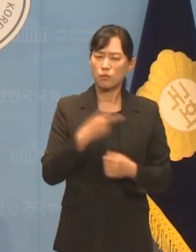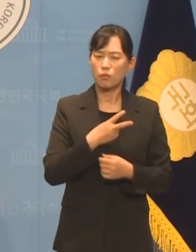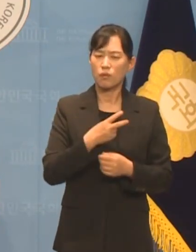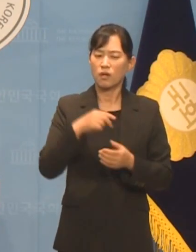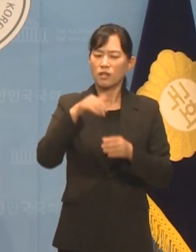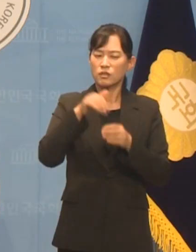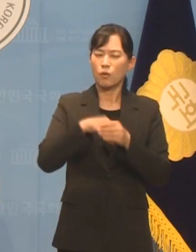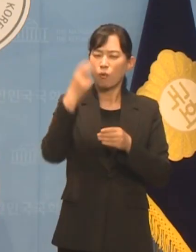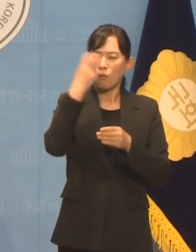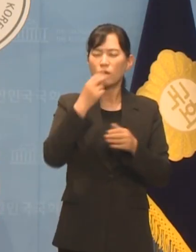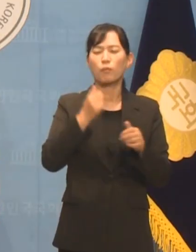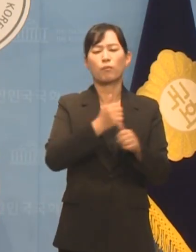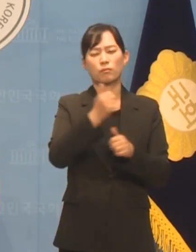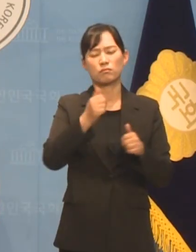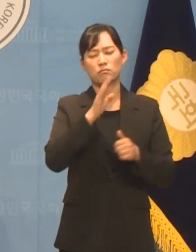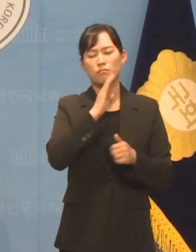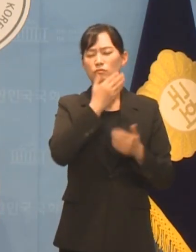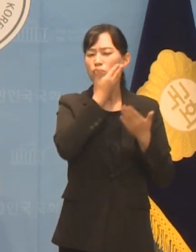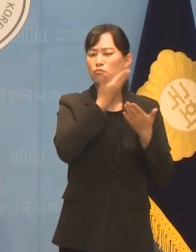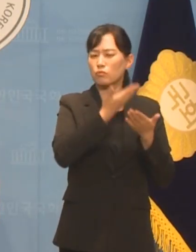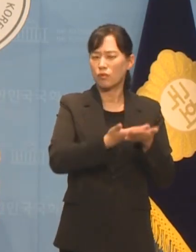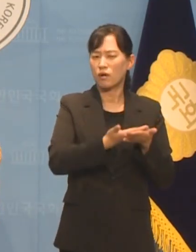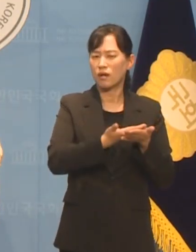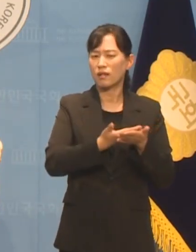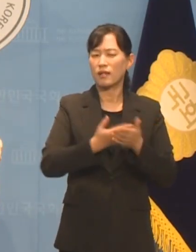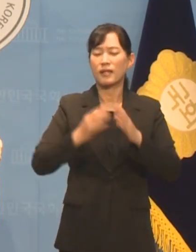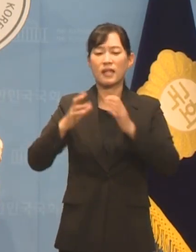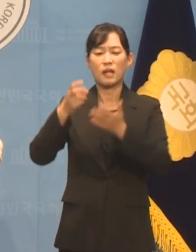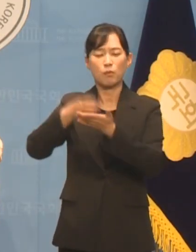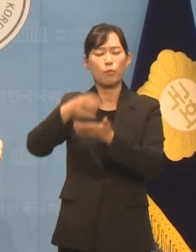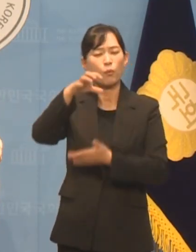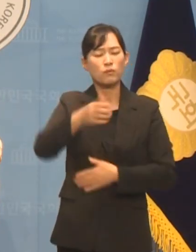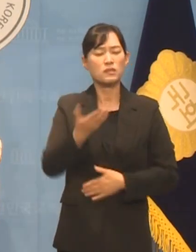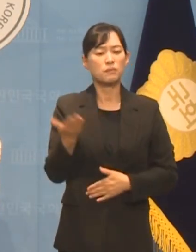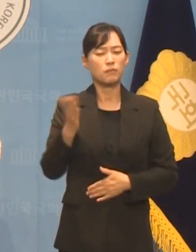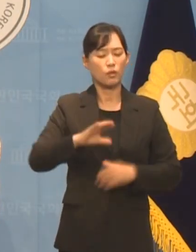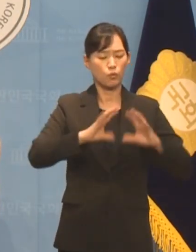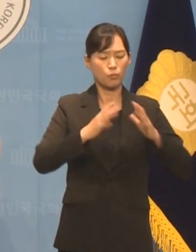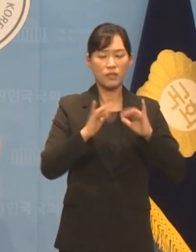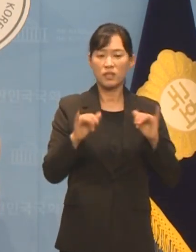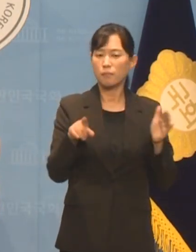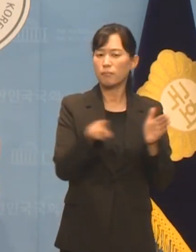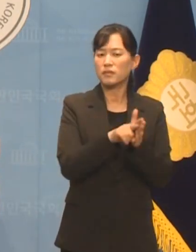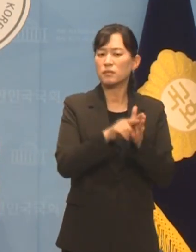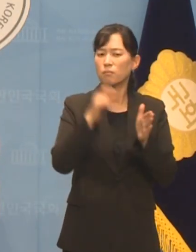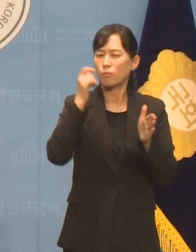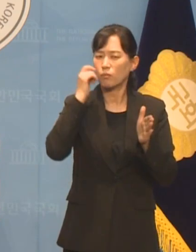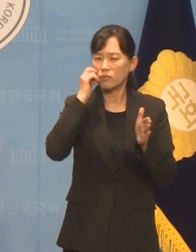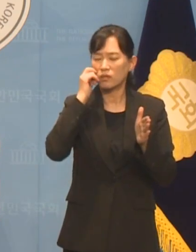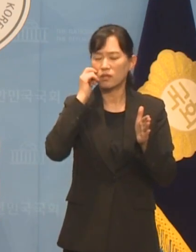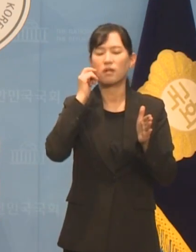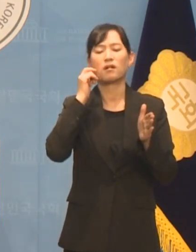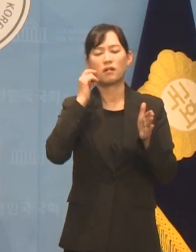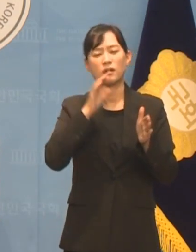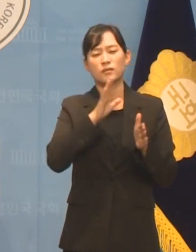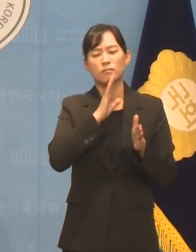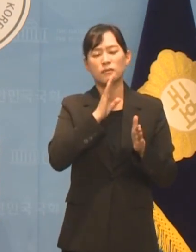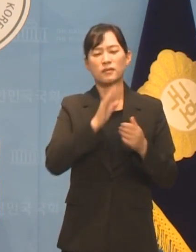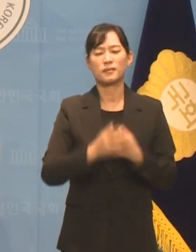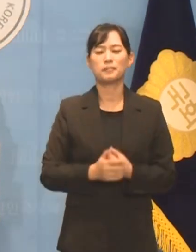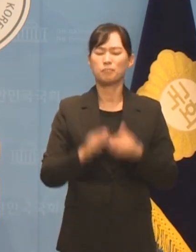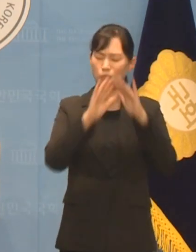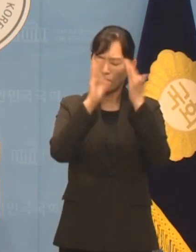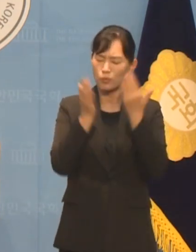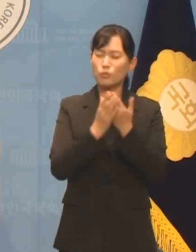선거관리위원도 그렇고 너무나 중대한 헌법기관이지만 국민들로부터 이렇게 신뢰받지 못하고 있다는 것은 전체